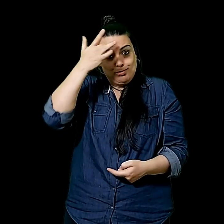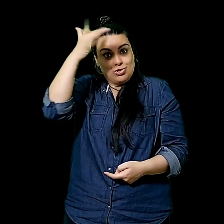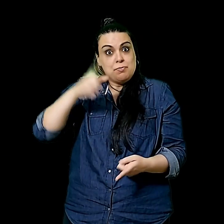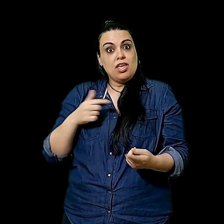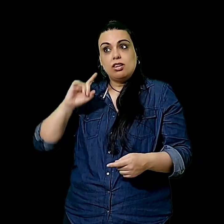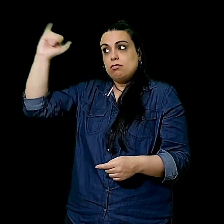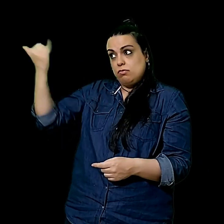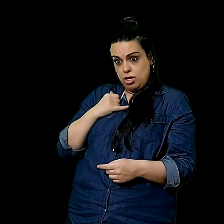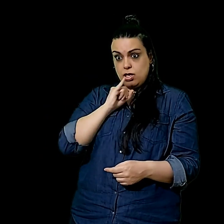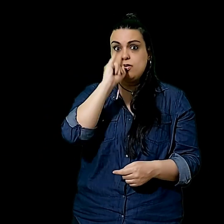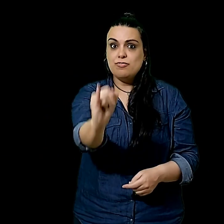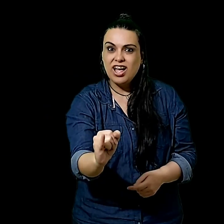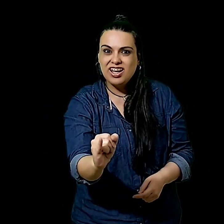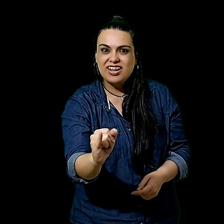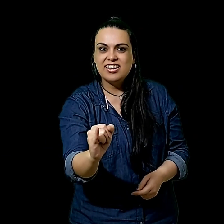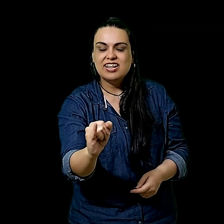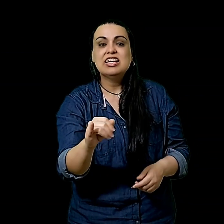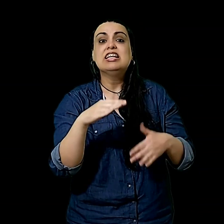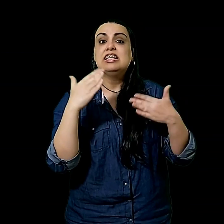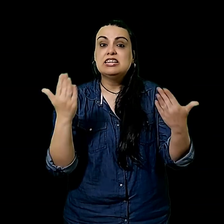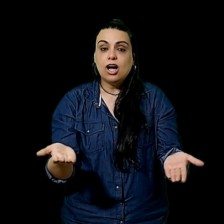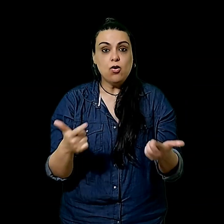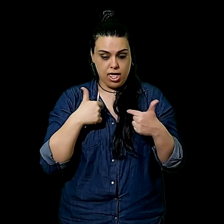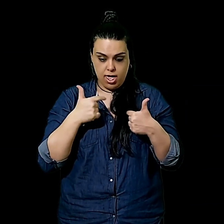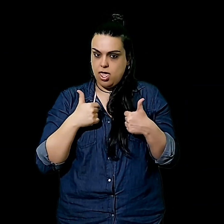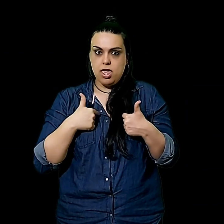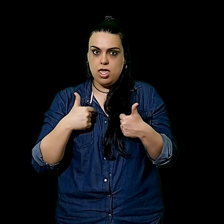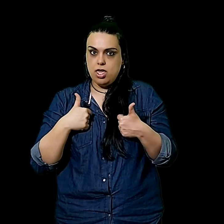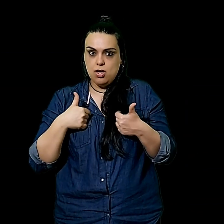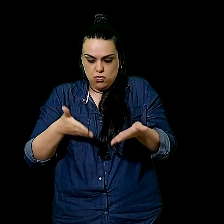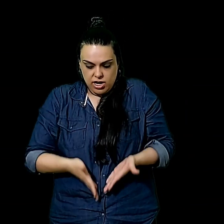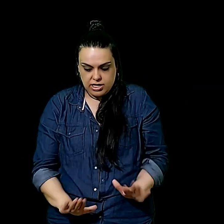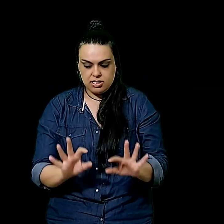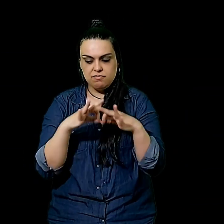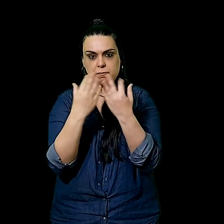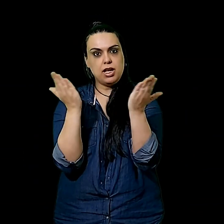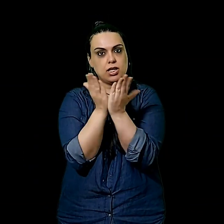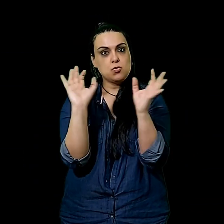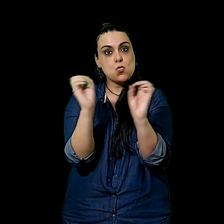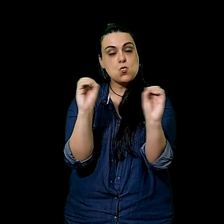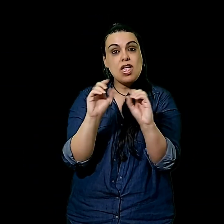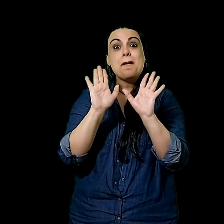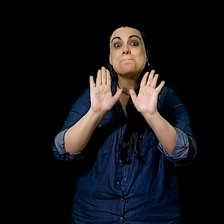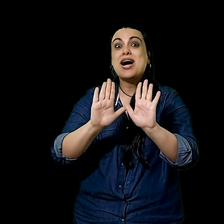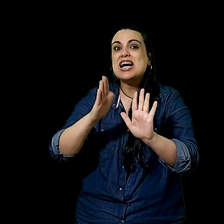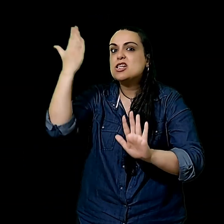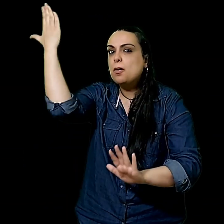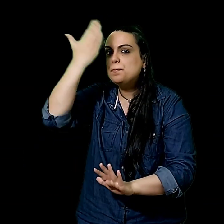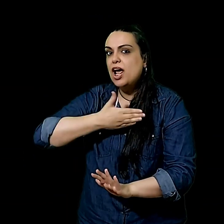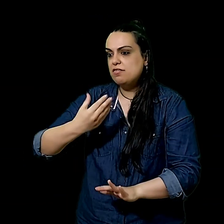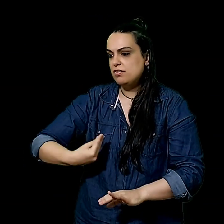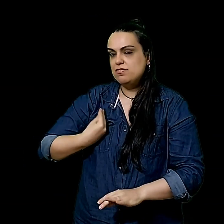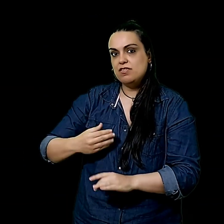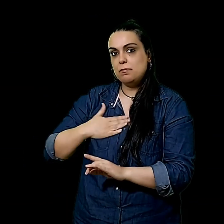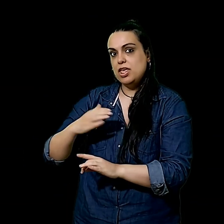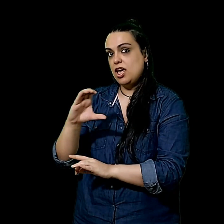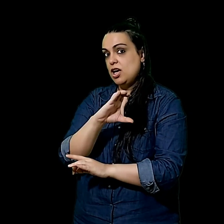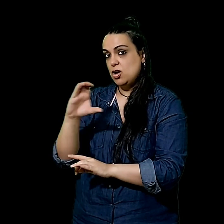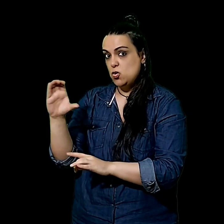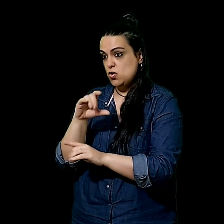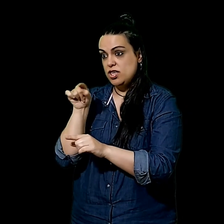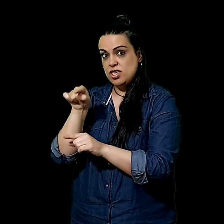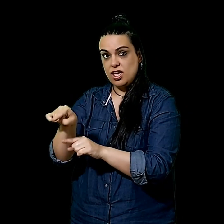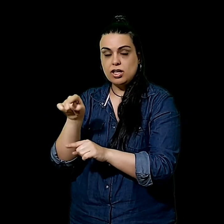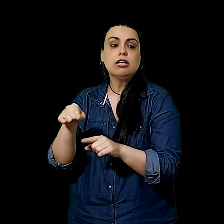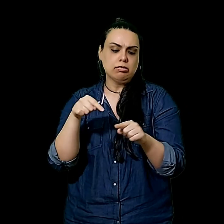cristão, mas graças às orações, e como eu já coloquei aqui, é exemplo de alguém que é prova viva, porque hoje aqui a Raquel é